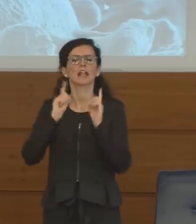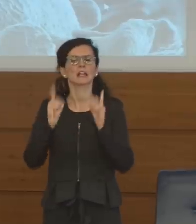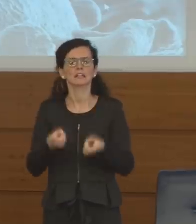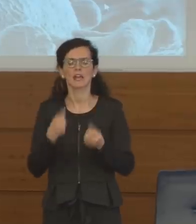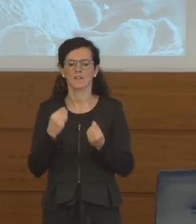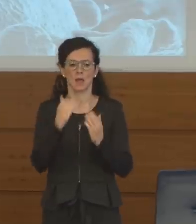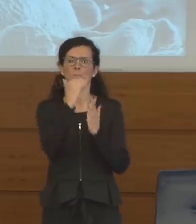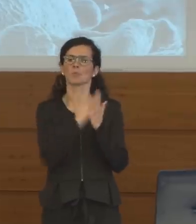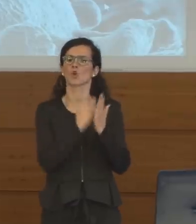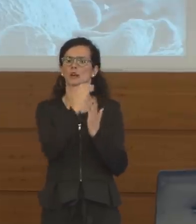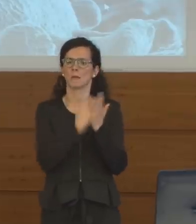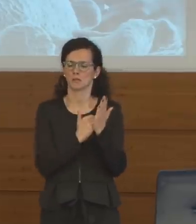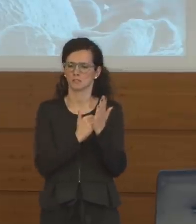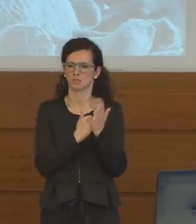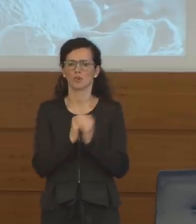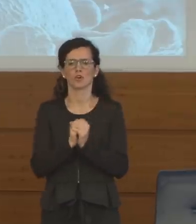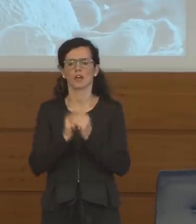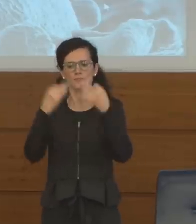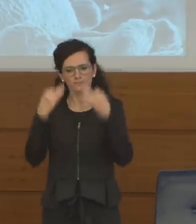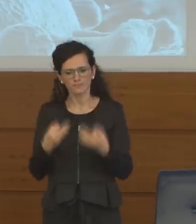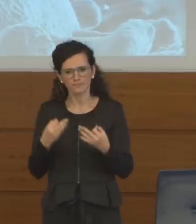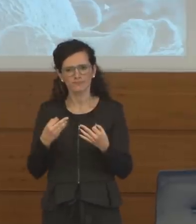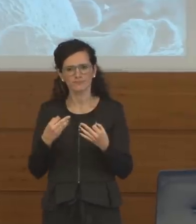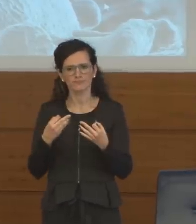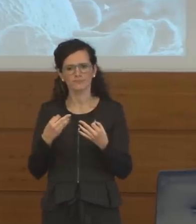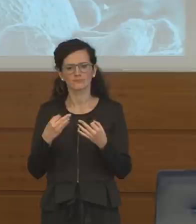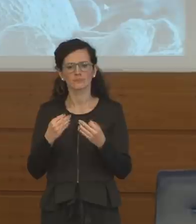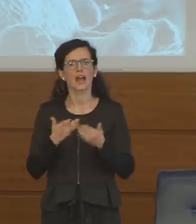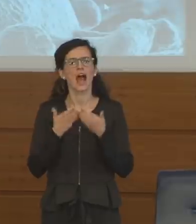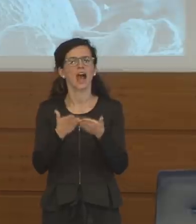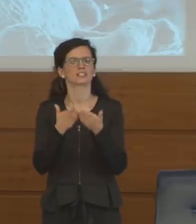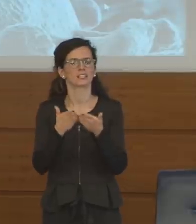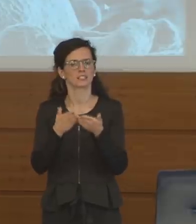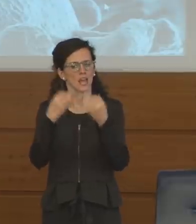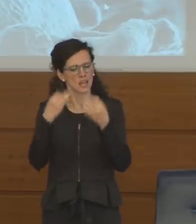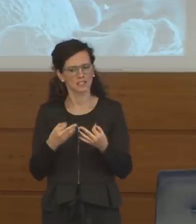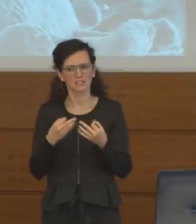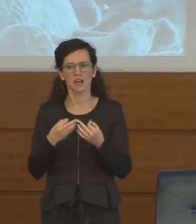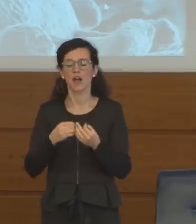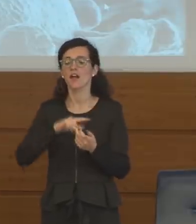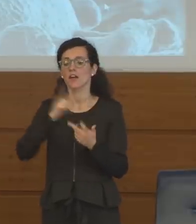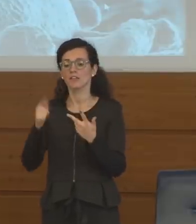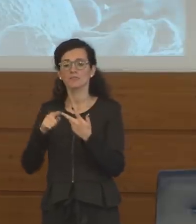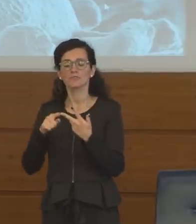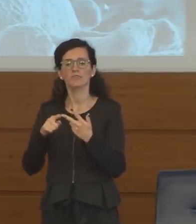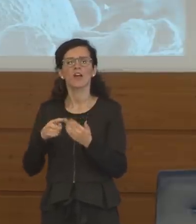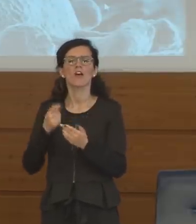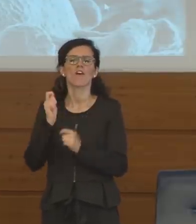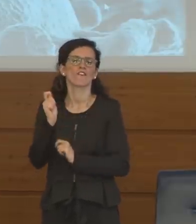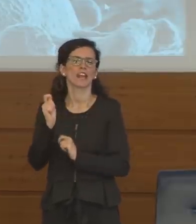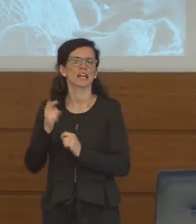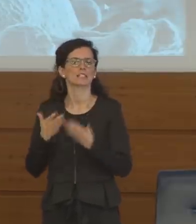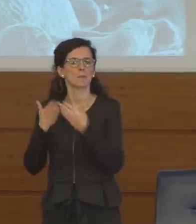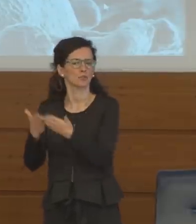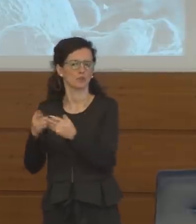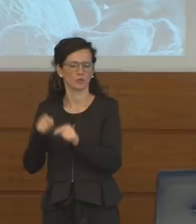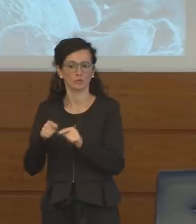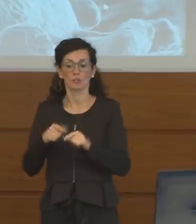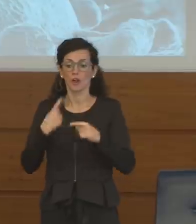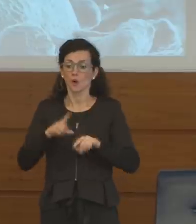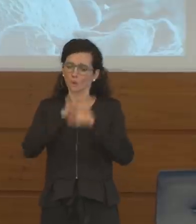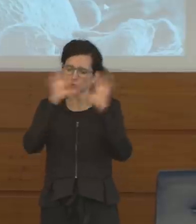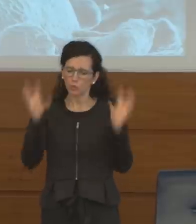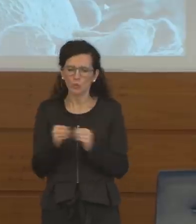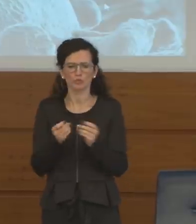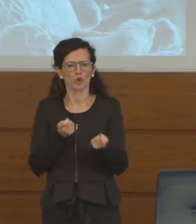della programmazione, quelli della determinazione dei livelli essenziali di assistenza e quella del finanziamento. Ma tutti i meccanismi di organizzazione e